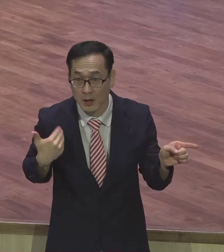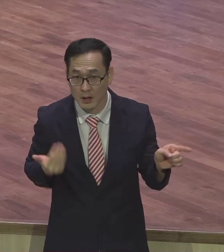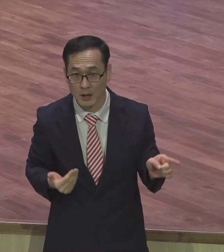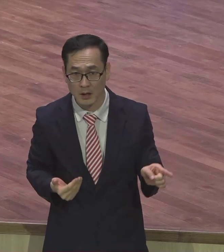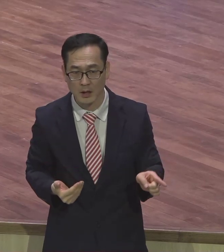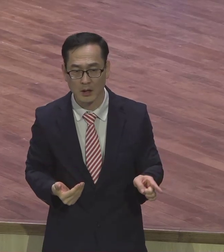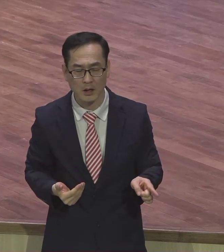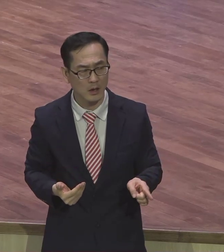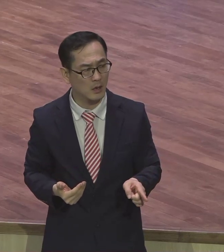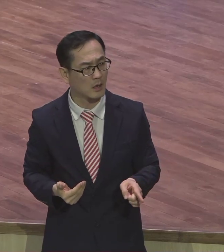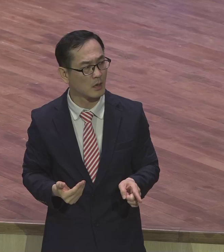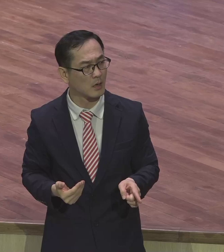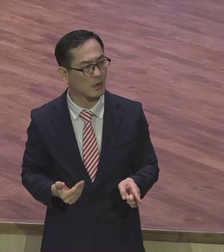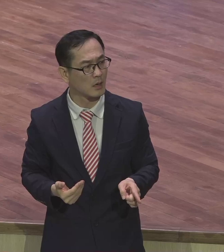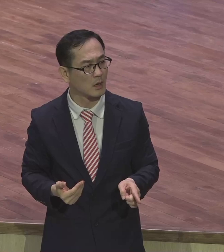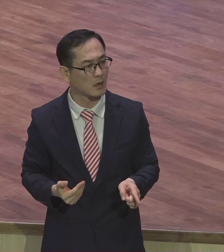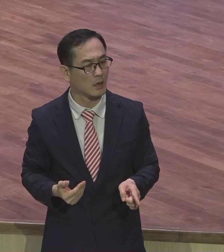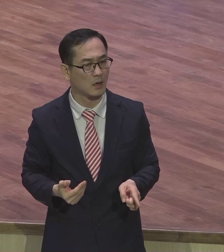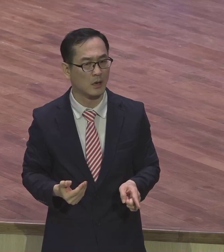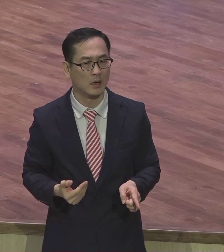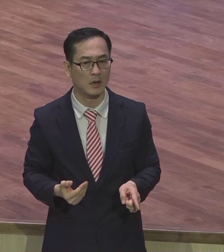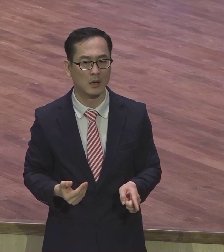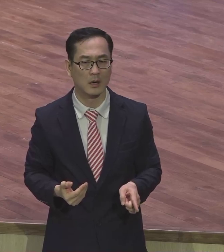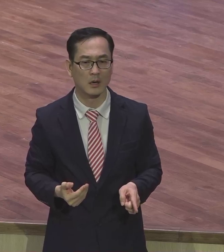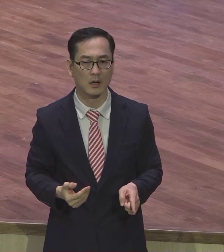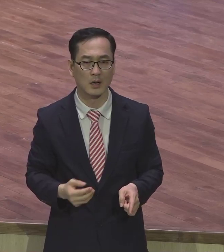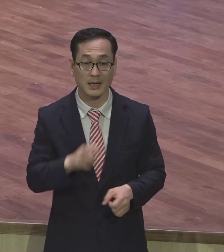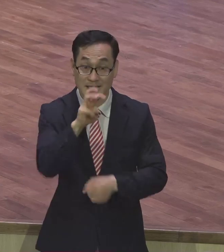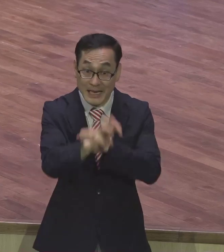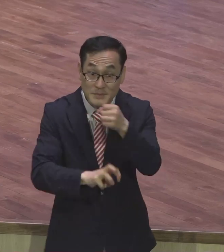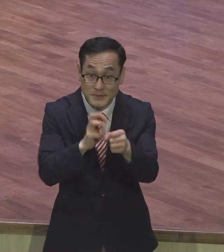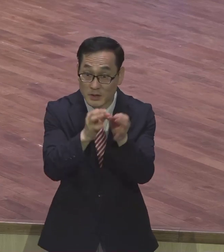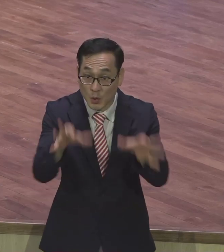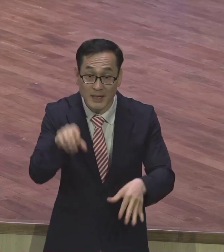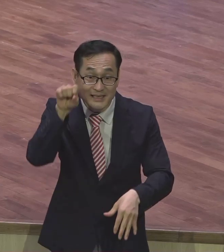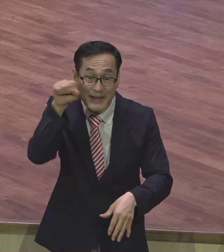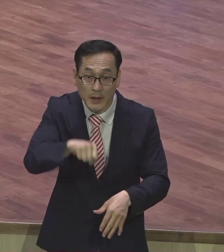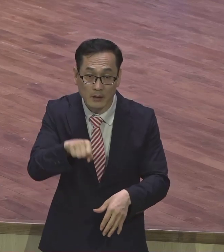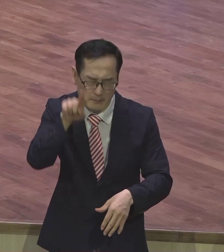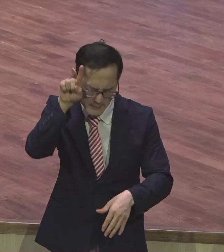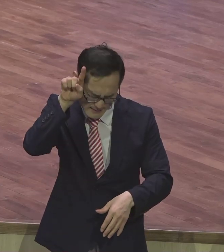30년 교회 다닙다가 아니고 30년 새벽 기도 다닙니다